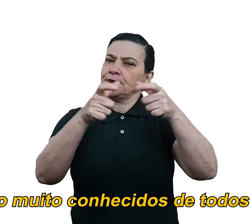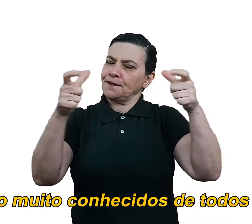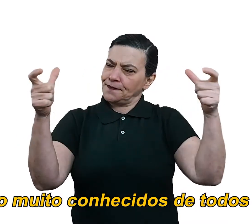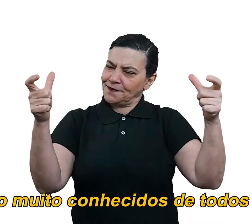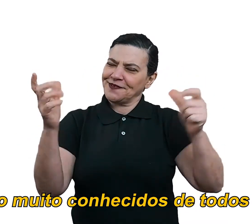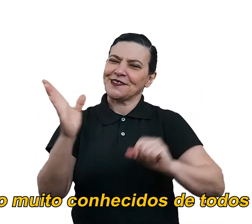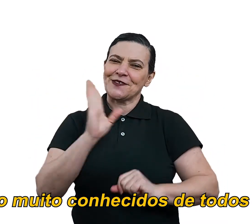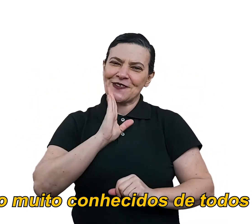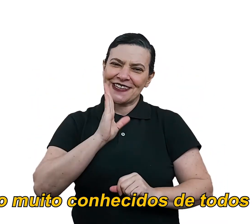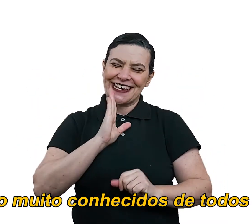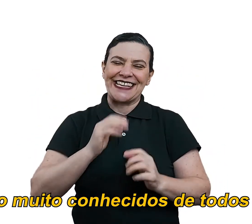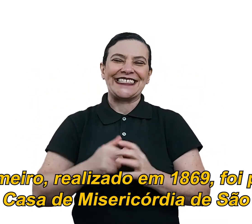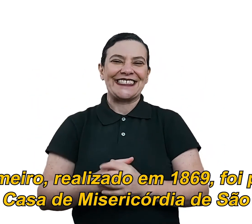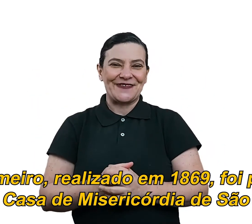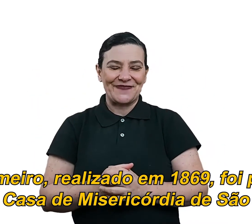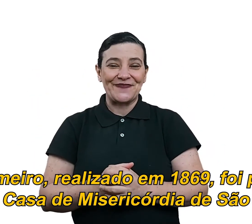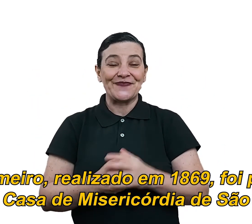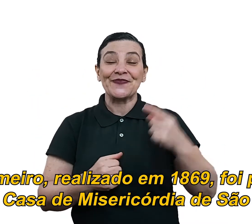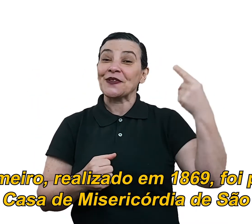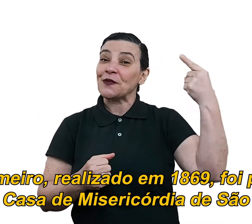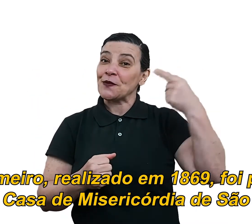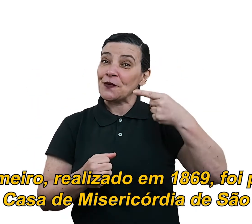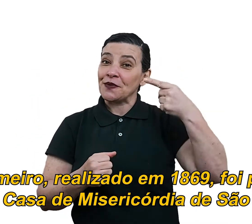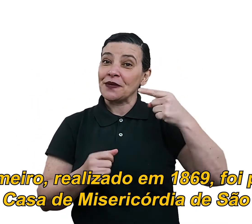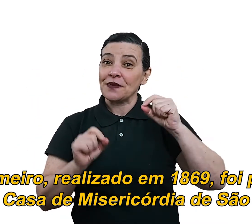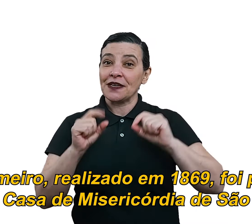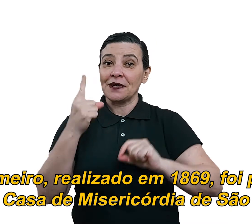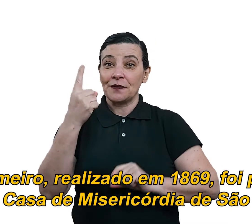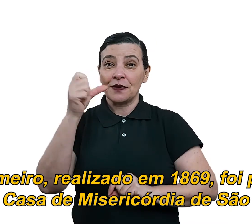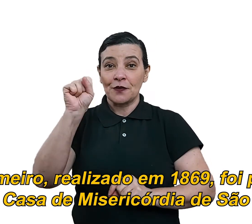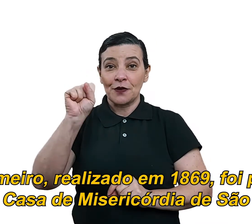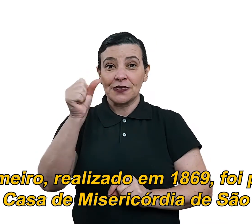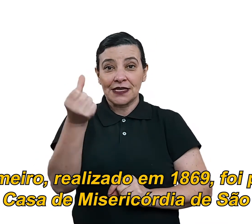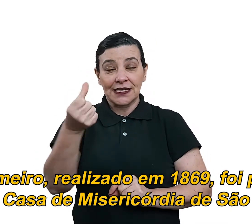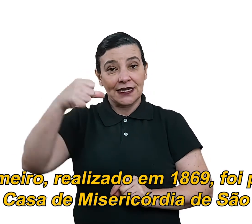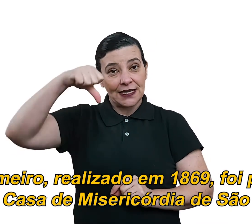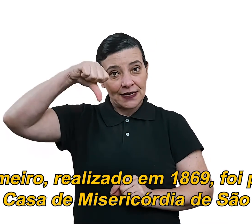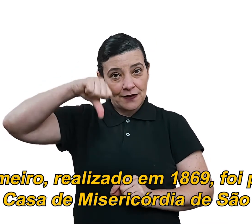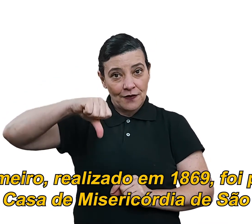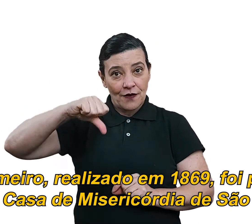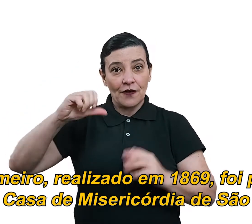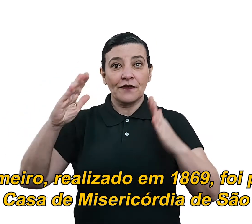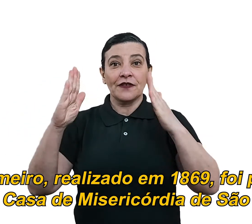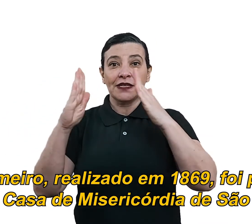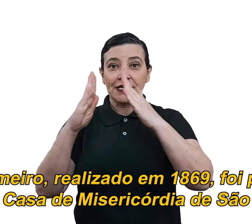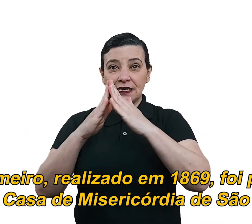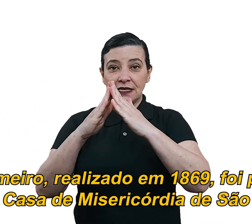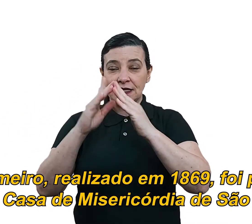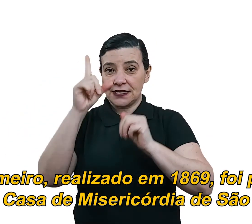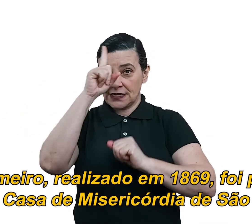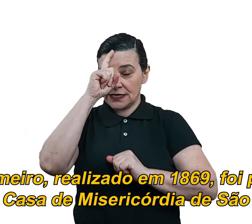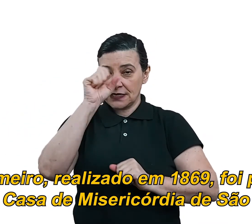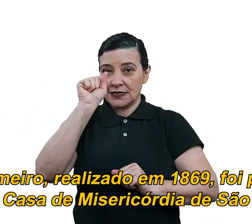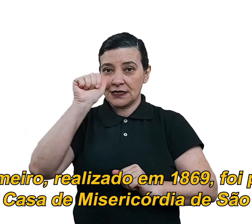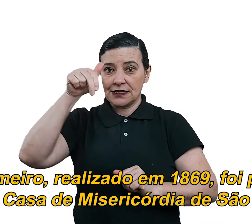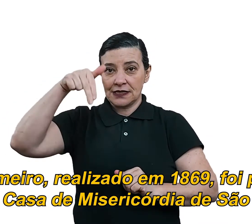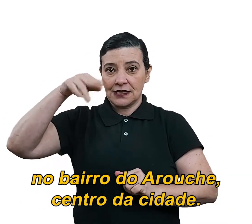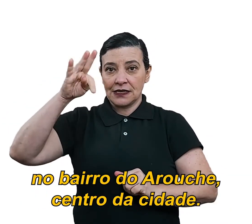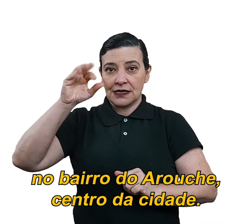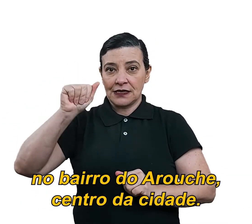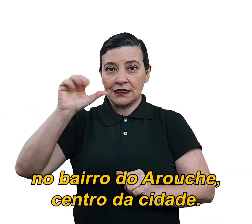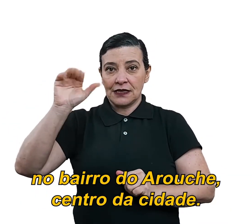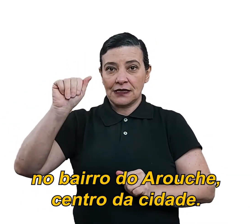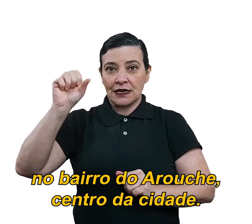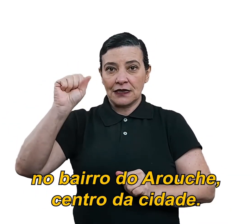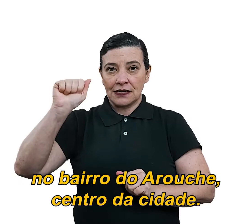muito conhecidos de todos nós. O primeiro, realizado em 1889, foi para a Santa Casa de Misericórdia de São Paulo,